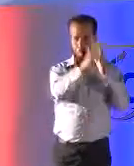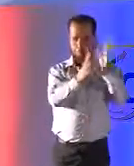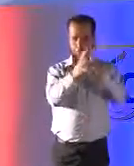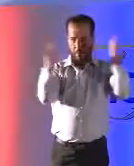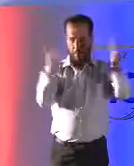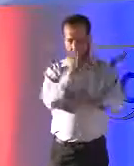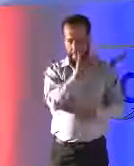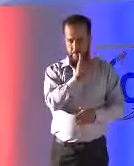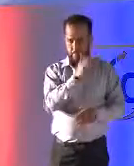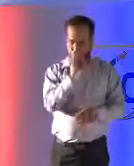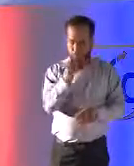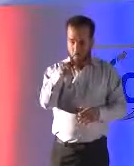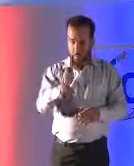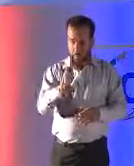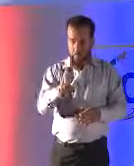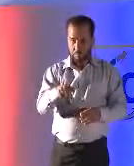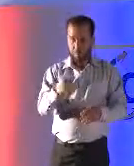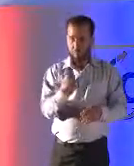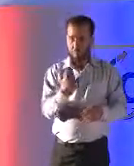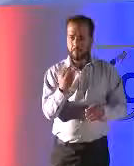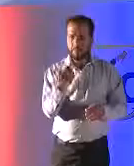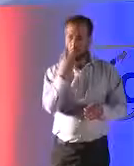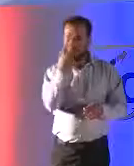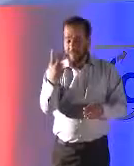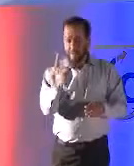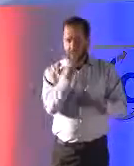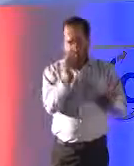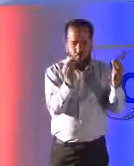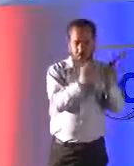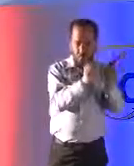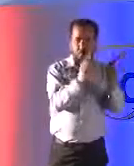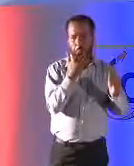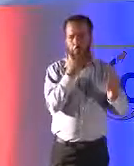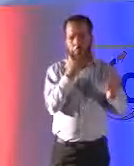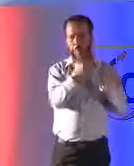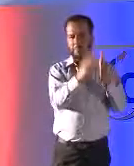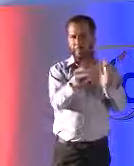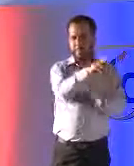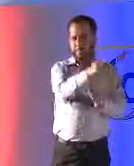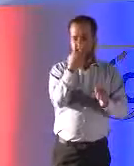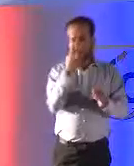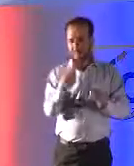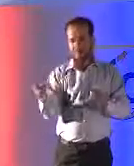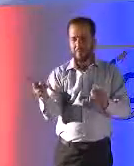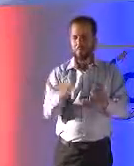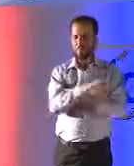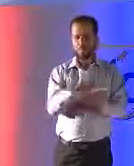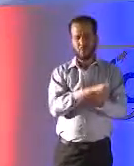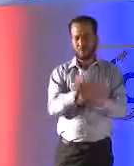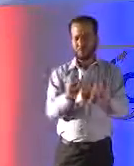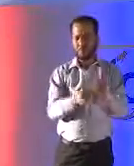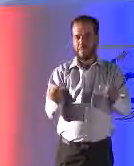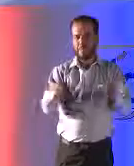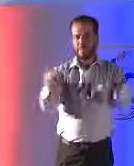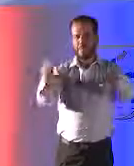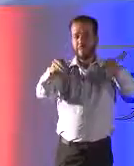كثيرة اليوم ليست مهيئة لأشخاص المكفوفين، وهذه المشكلة تتضاعف